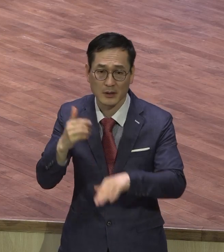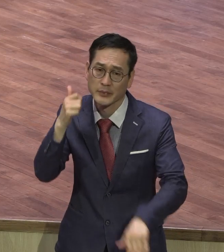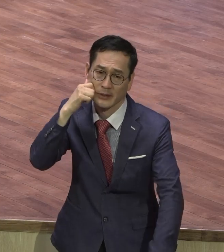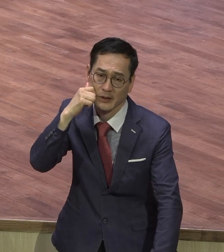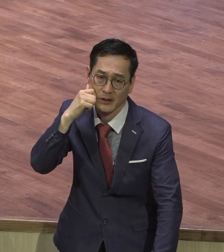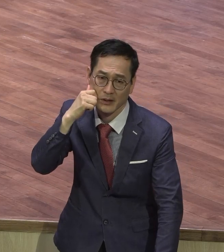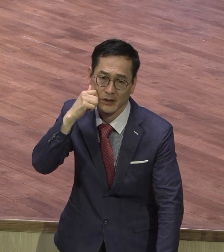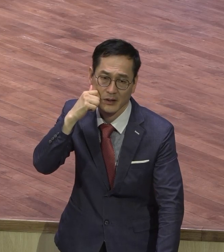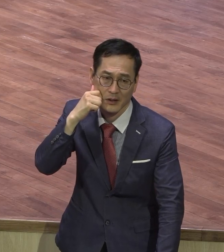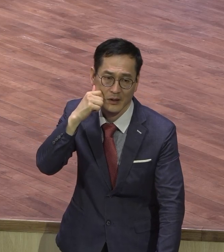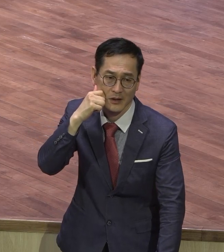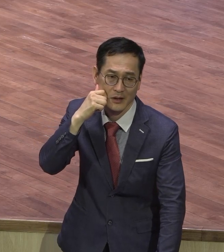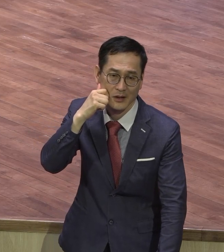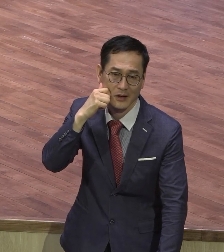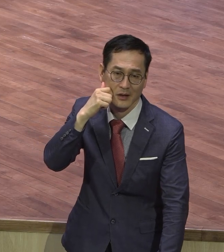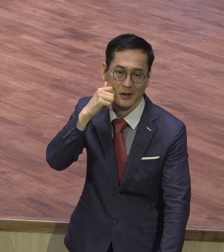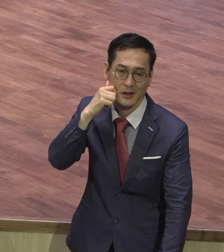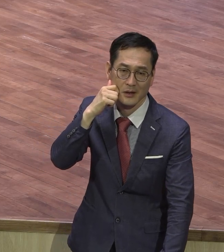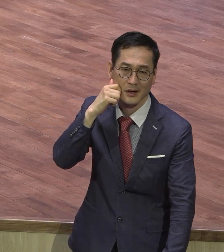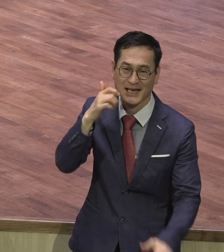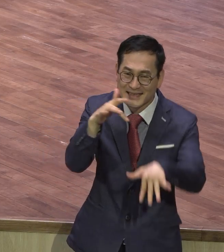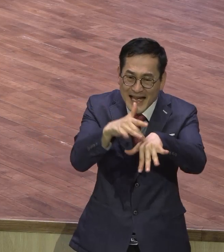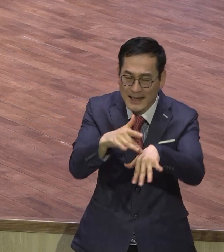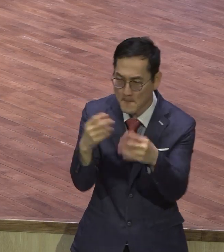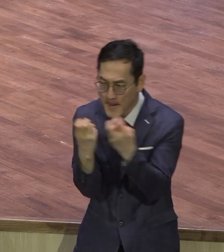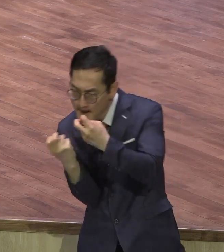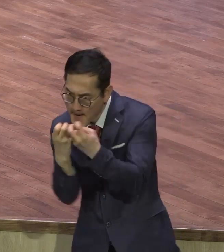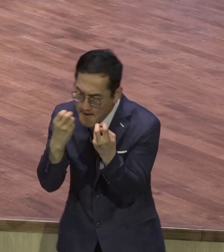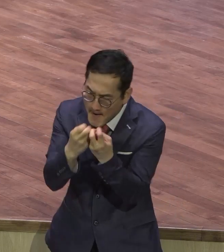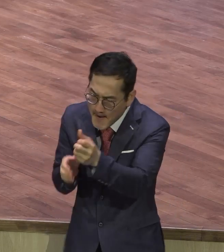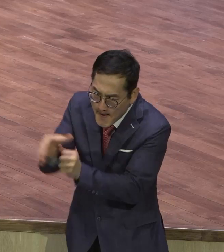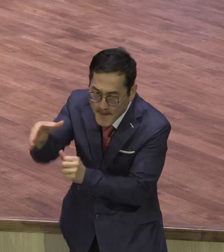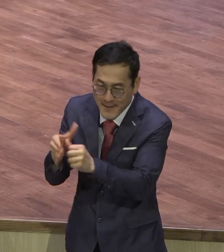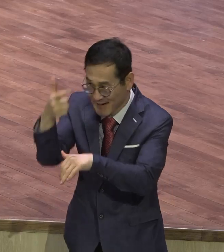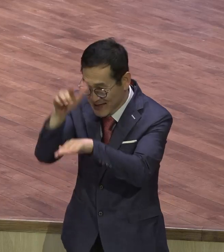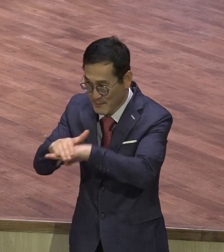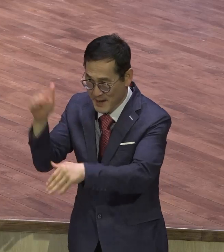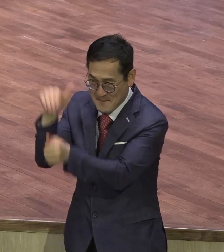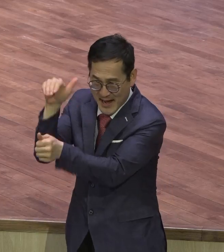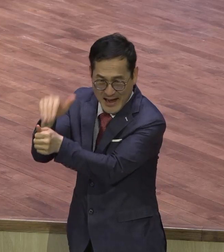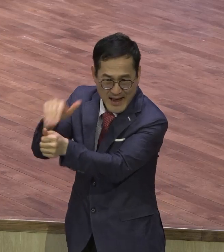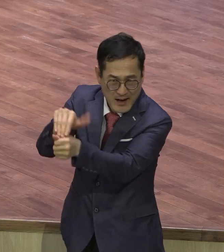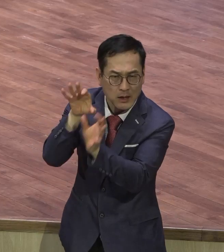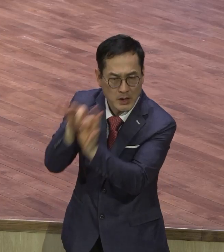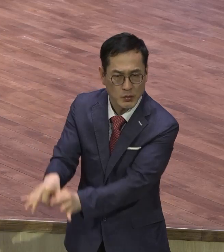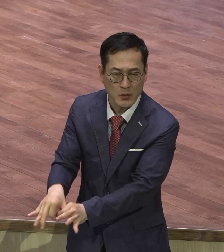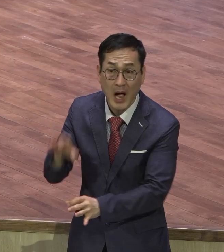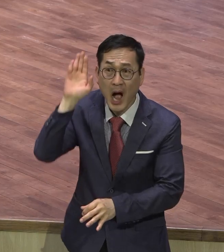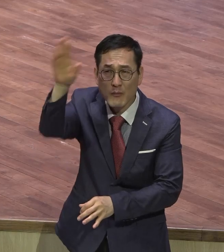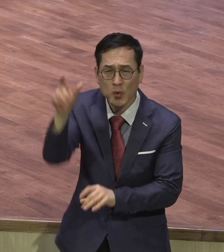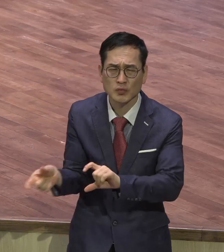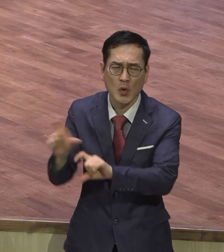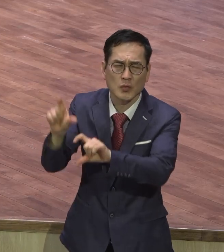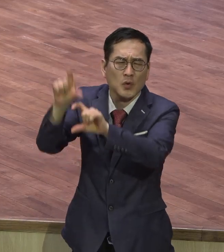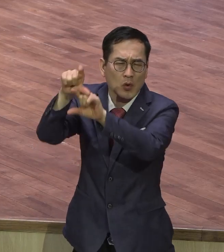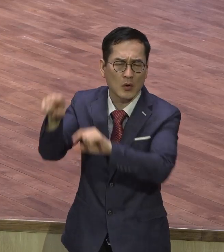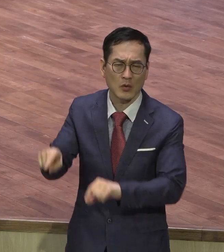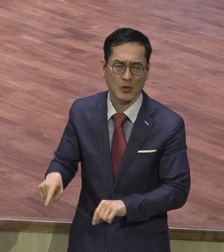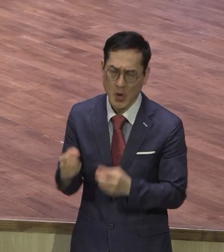사단이 원하는 거죠. 사단은 온갖 방법을 써서라도 예배 못 드리게 할 거예요. 앞으로 더 심한 일이 올